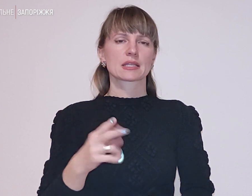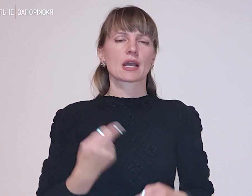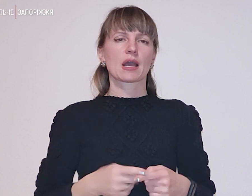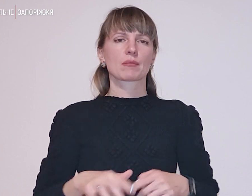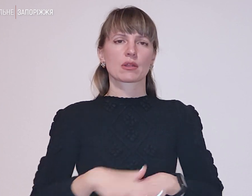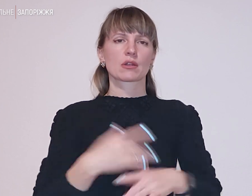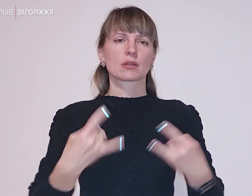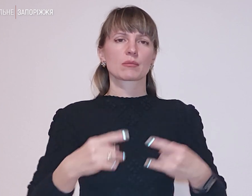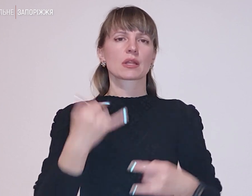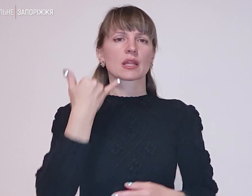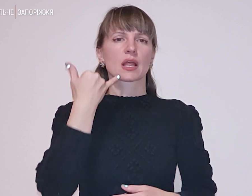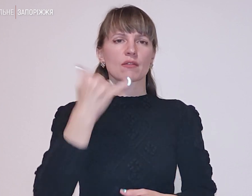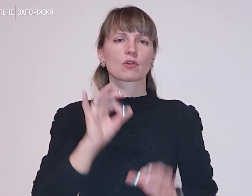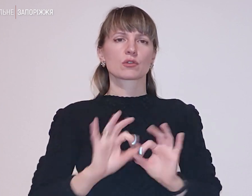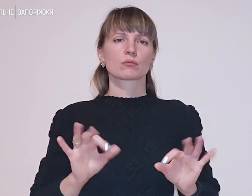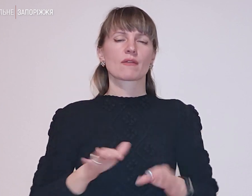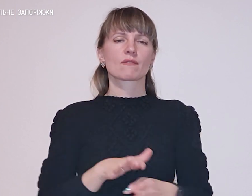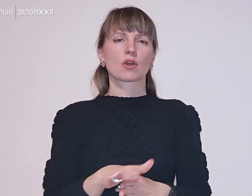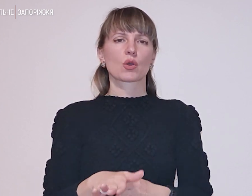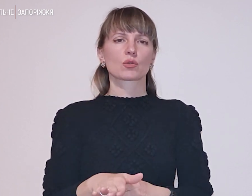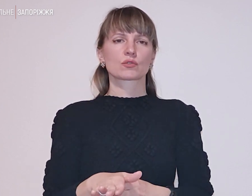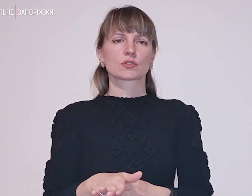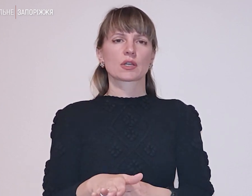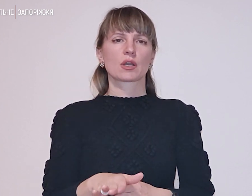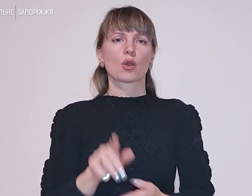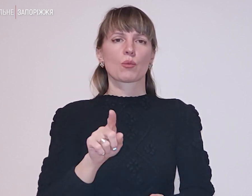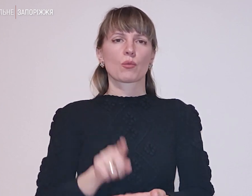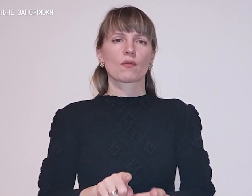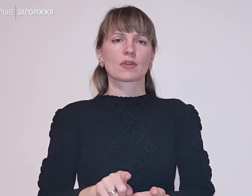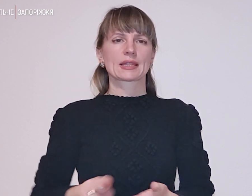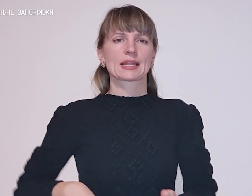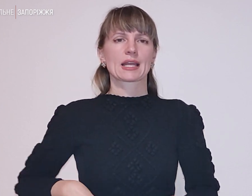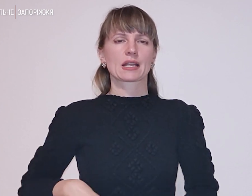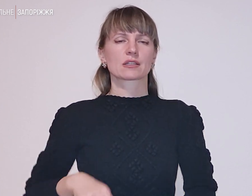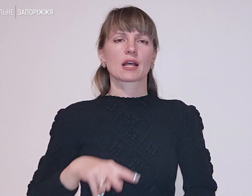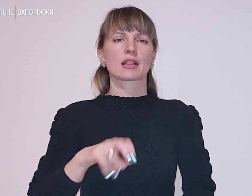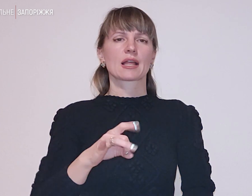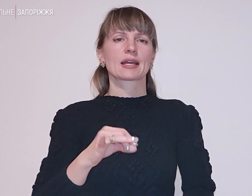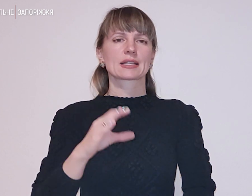Суспільному телефоном розповіла виконувачка обов'язків директора Лариса Данилова.